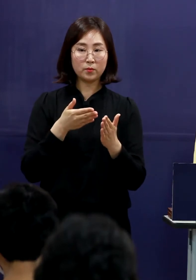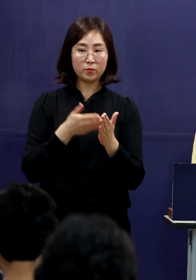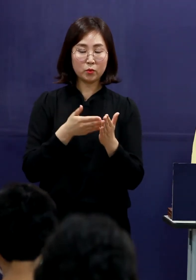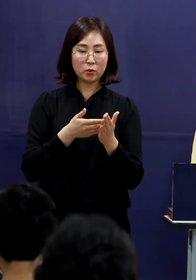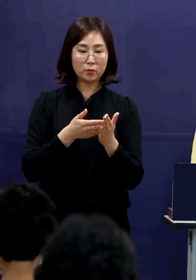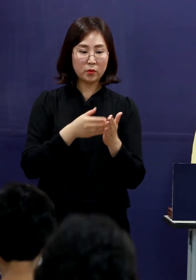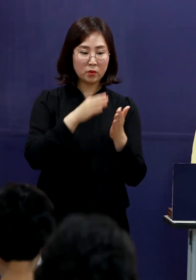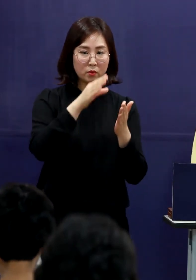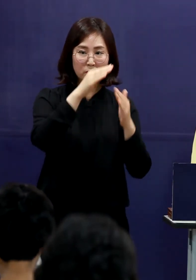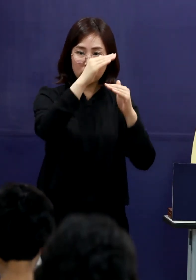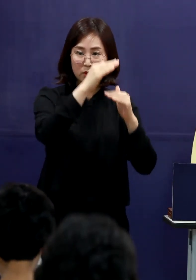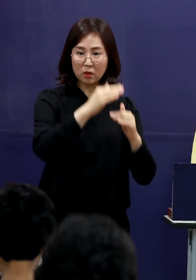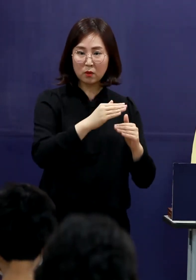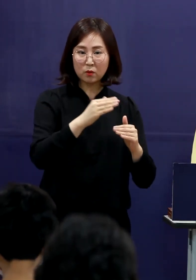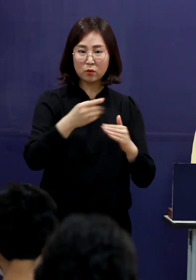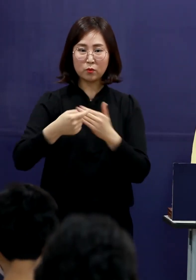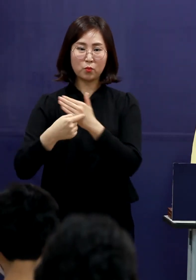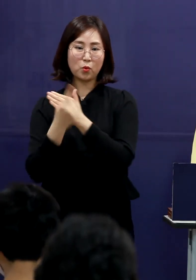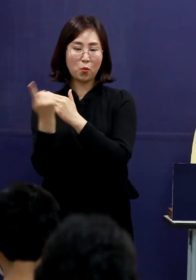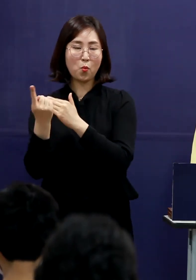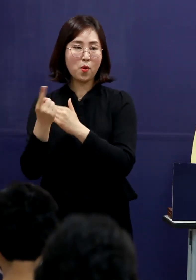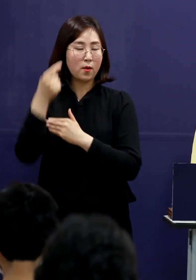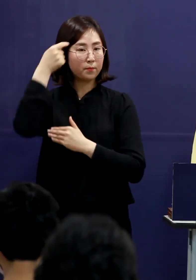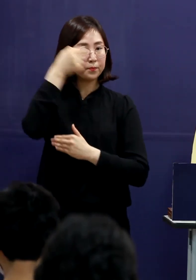동떨어진 그 번외 질문 하나 하겠습니다.